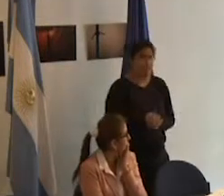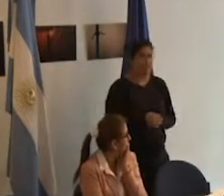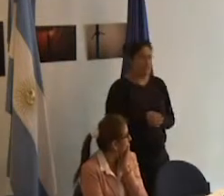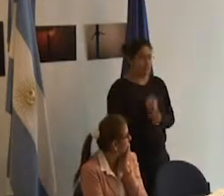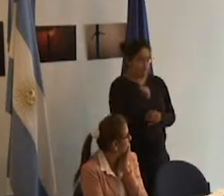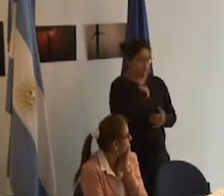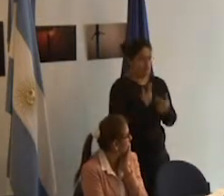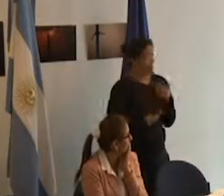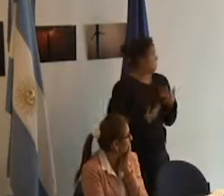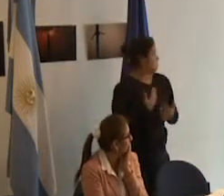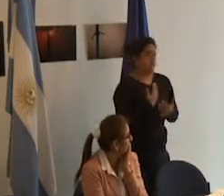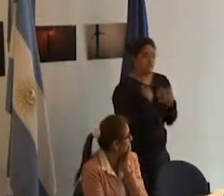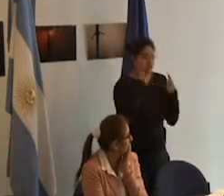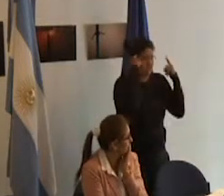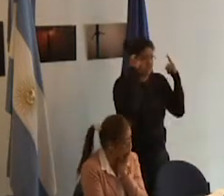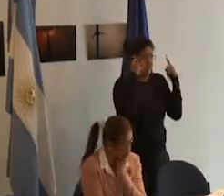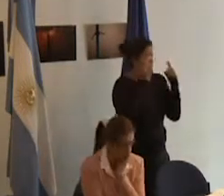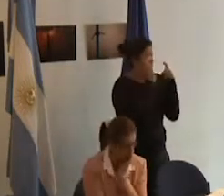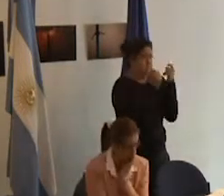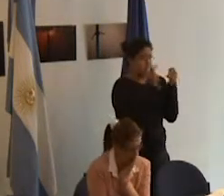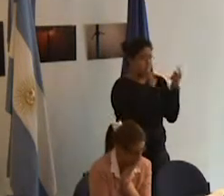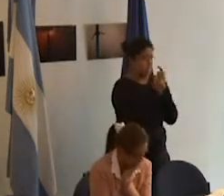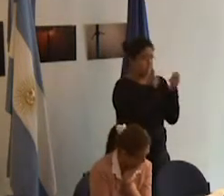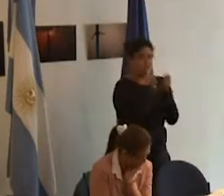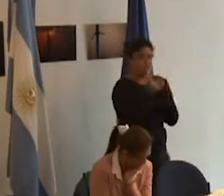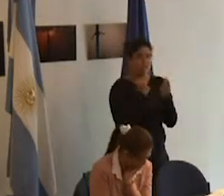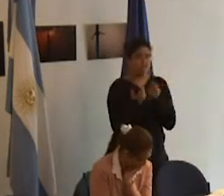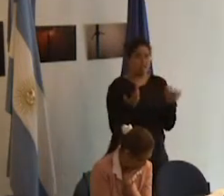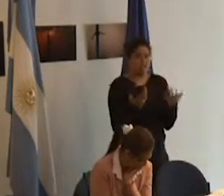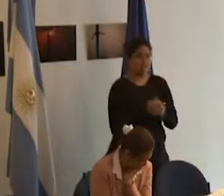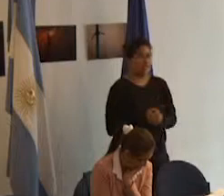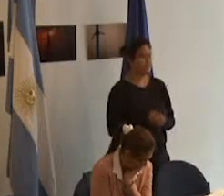y entonces eso me empieza a cuestionar una serie de elementos.